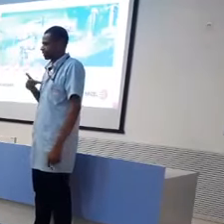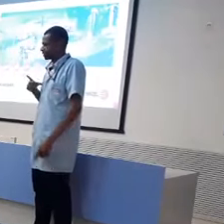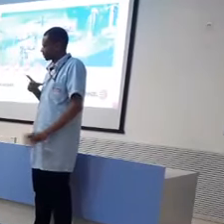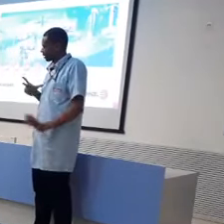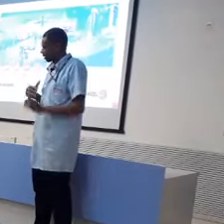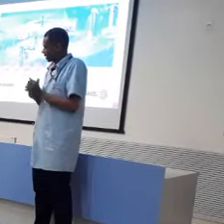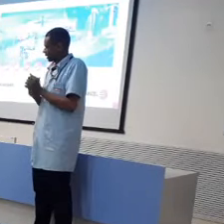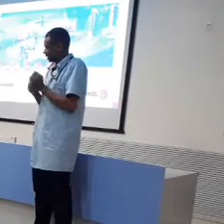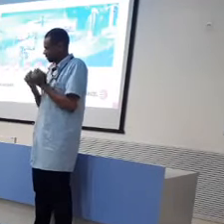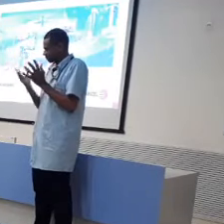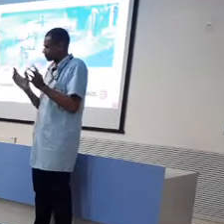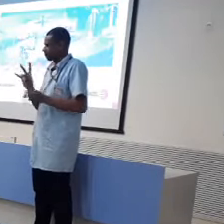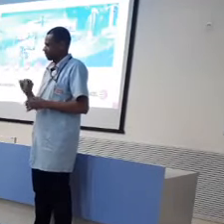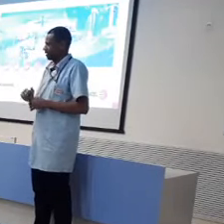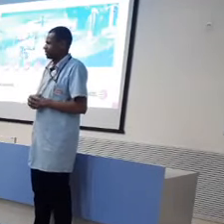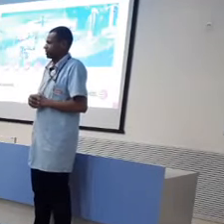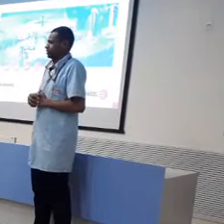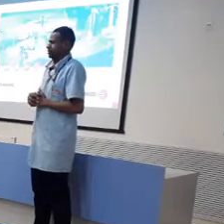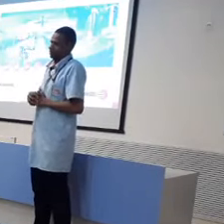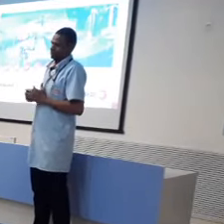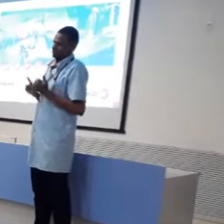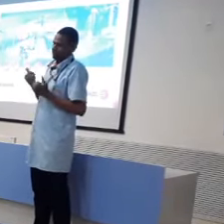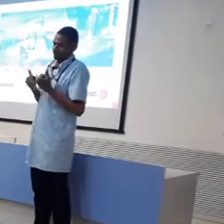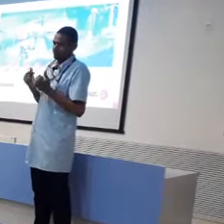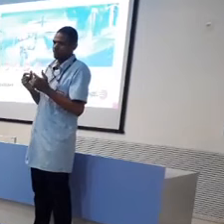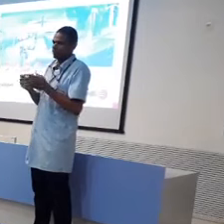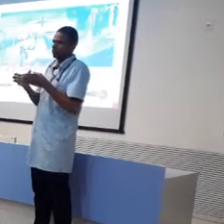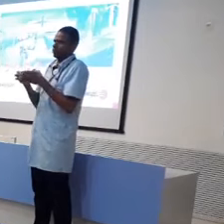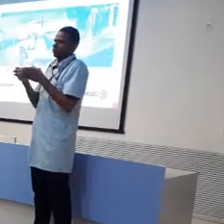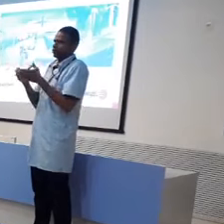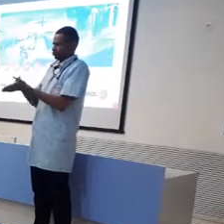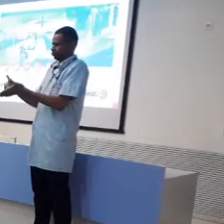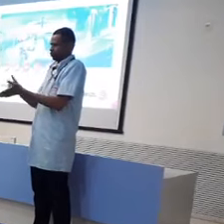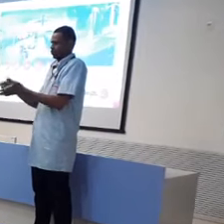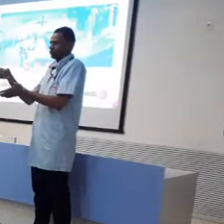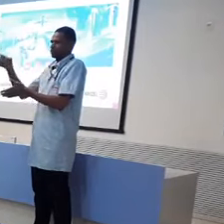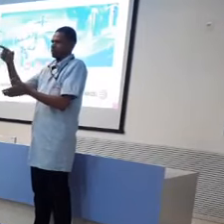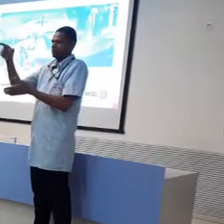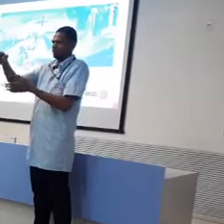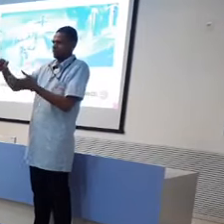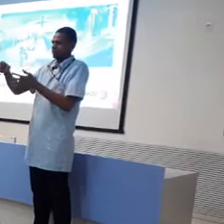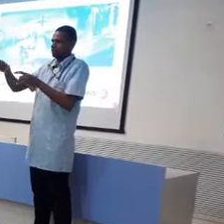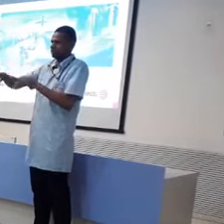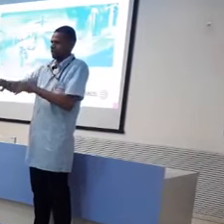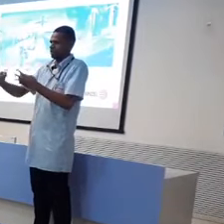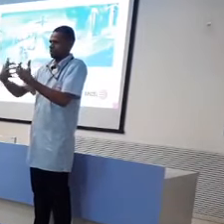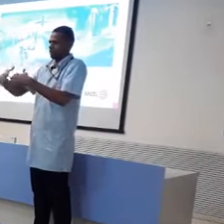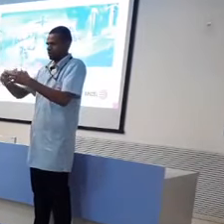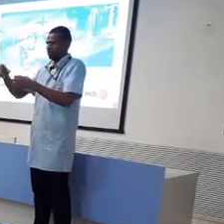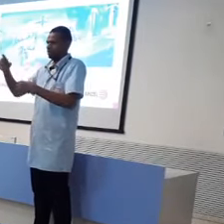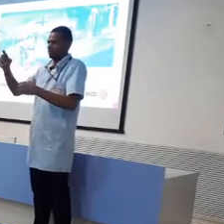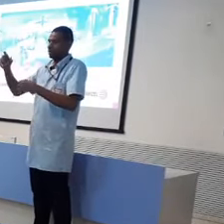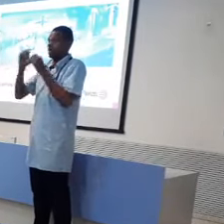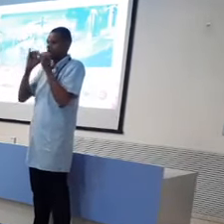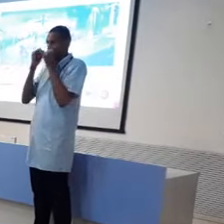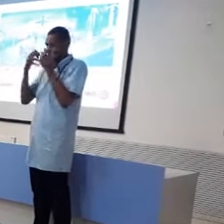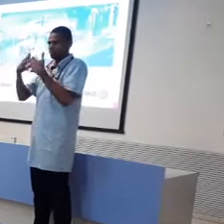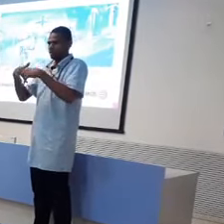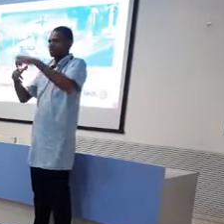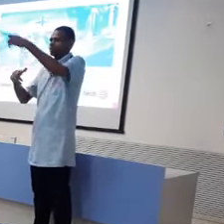Aqui está a turma da caldeiraria, da solda e os técnicos, eletromecânica.